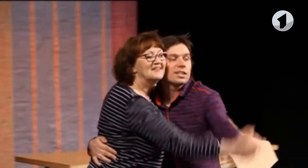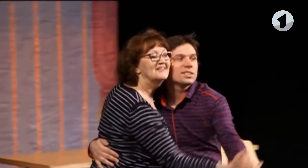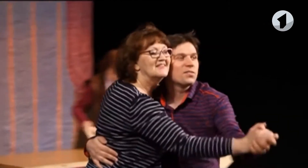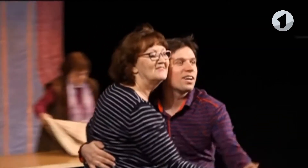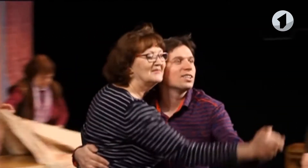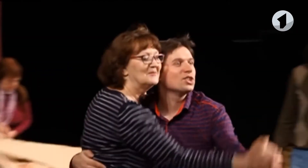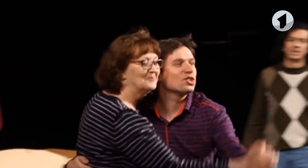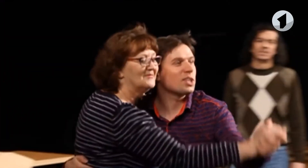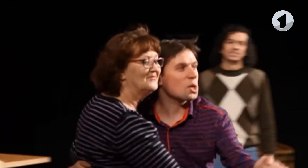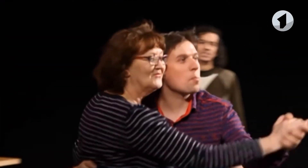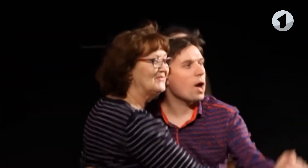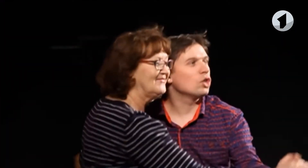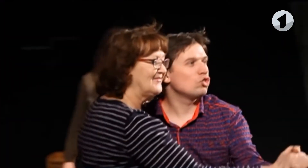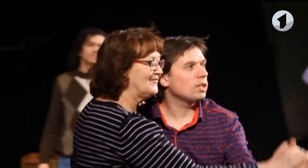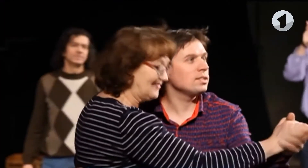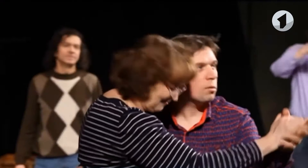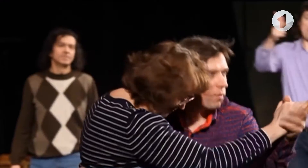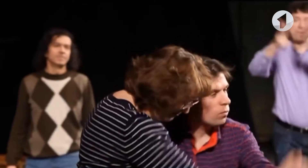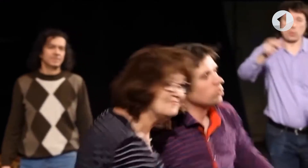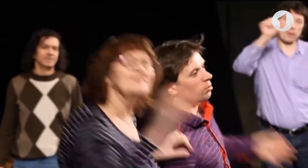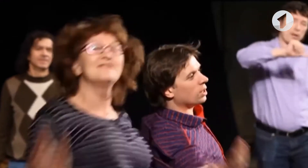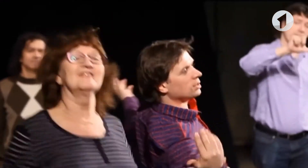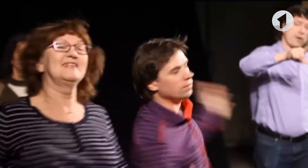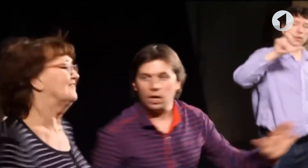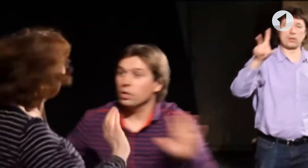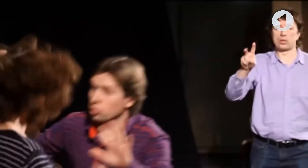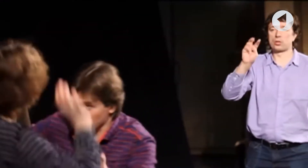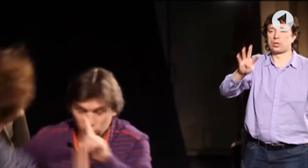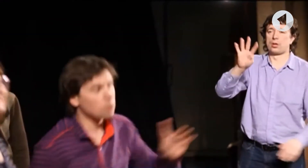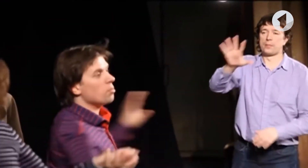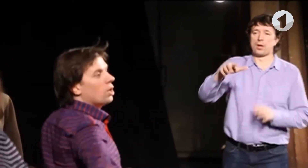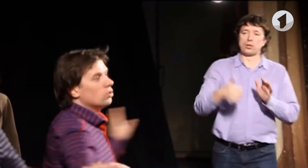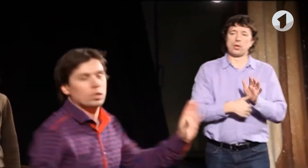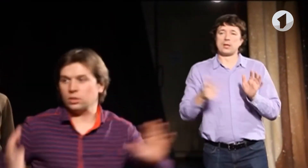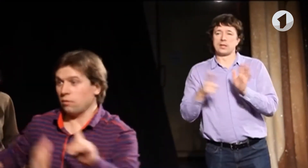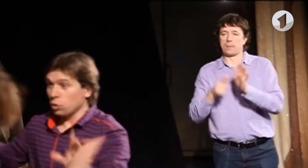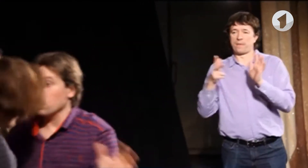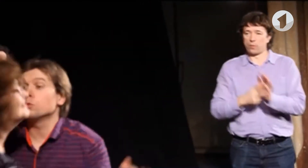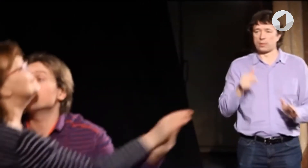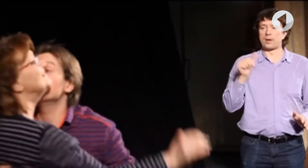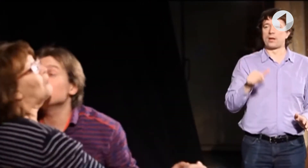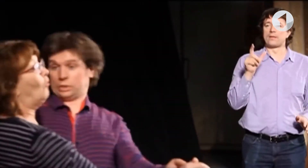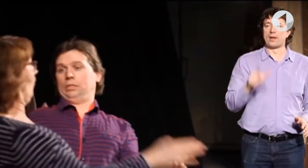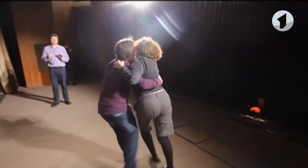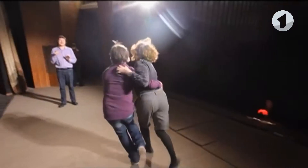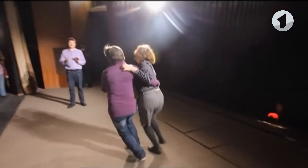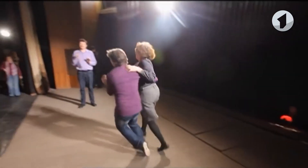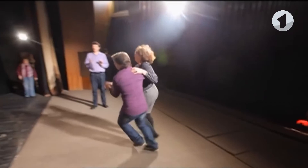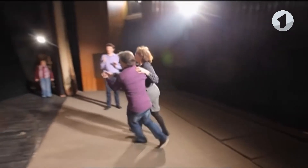очень помогает чувство ритма, которое есть почти у всех. Так что двери многих вузов сейчас открыты и для абитуриентов с